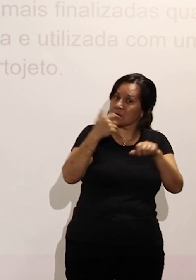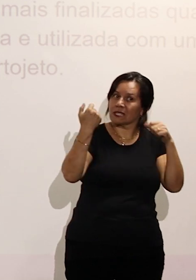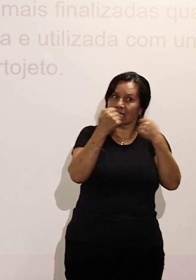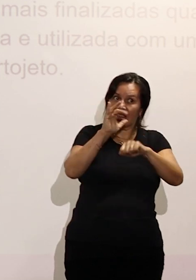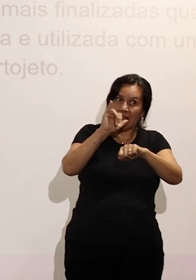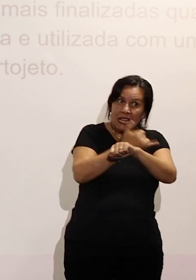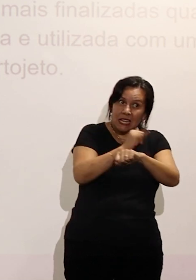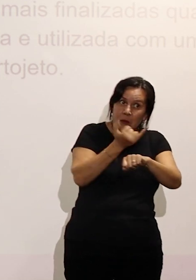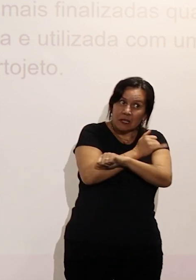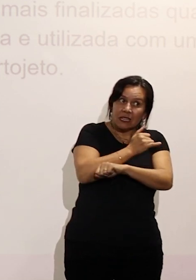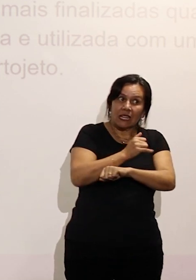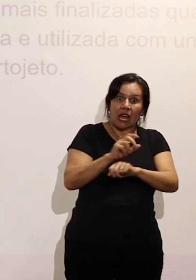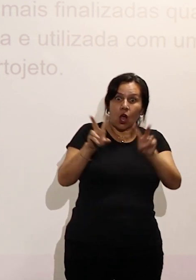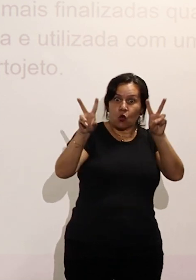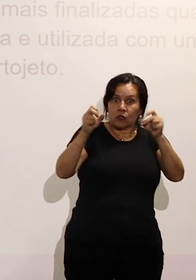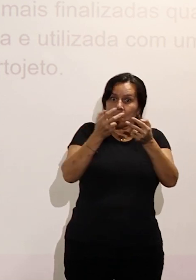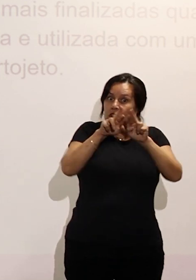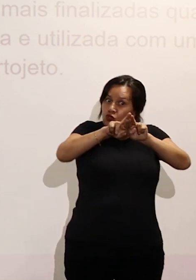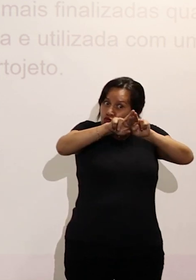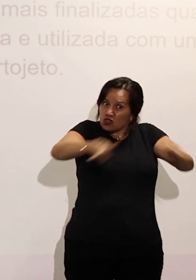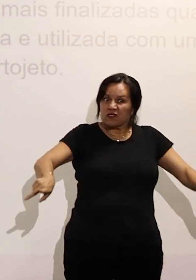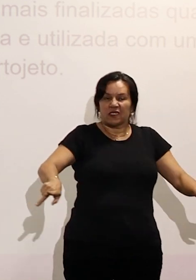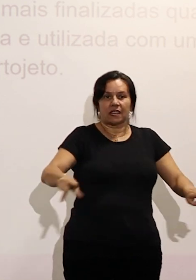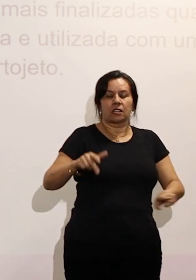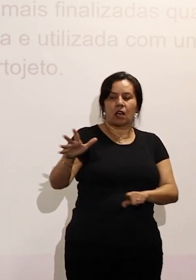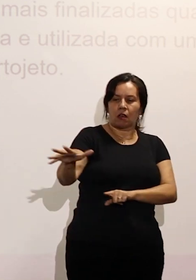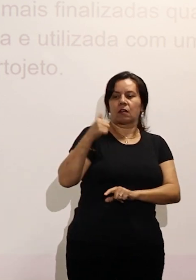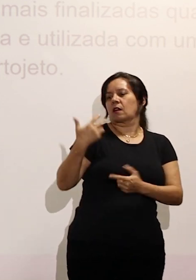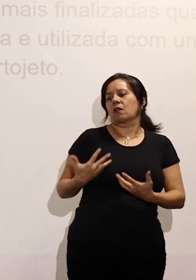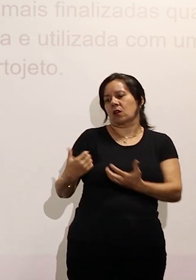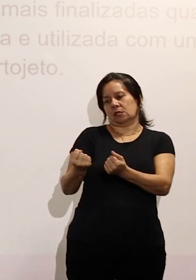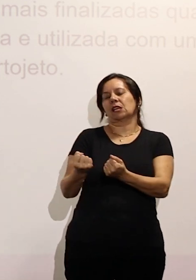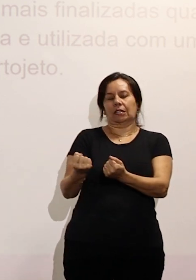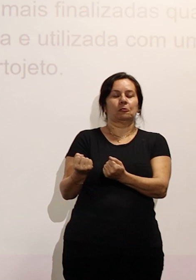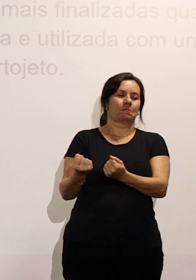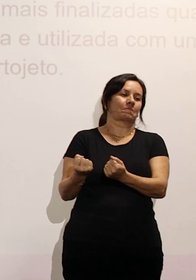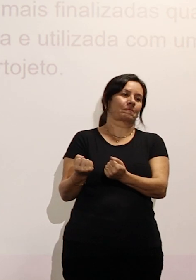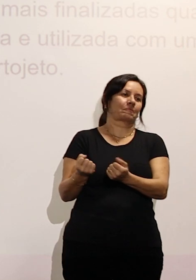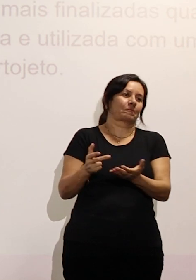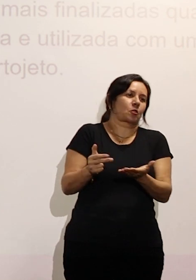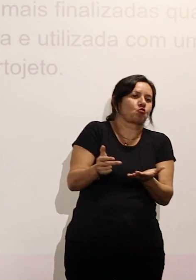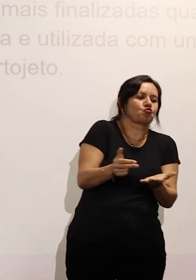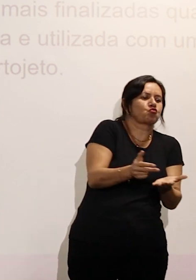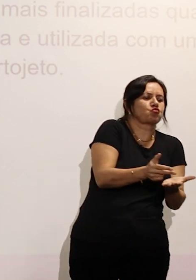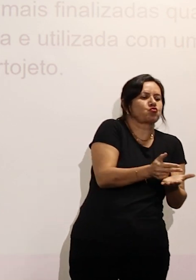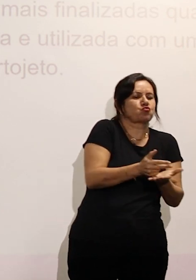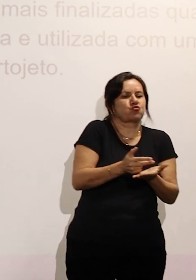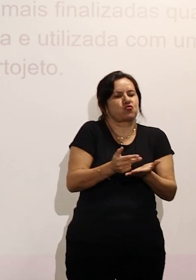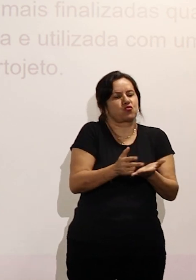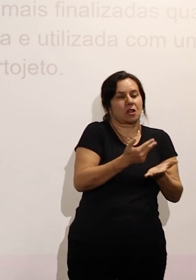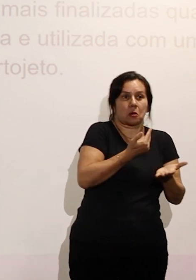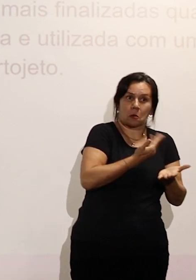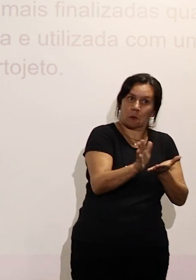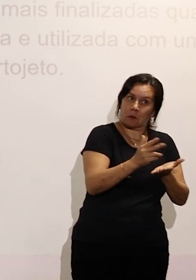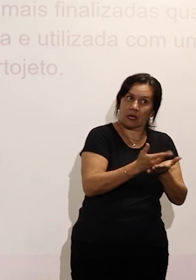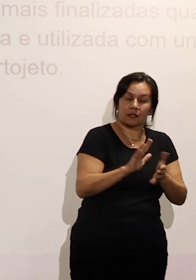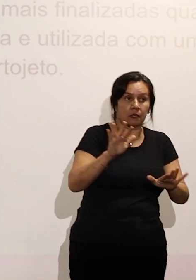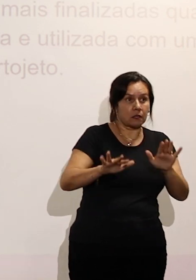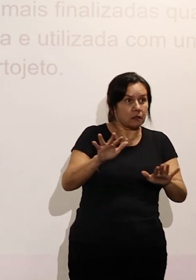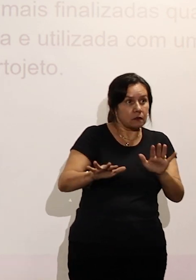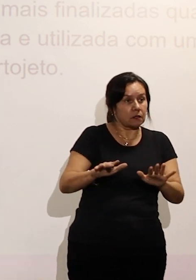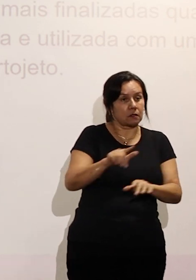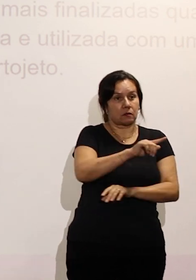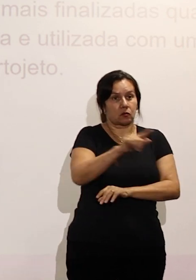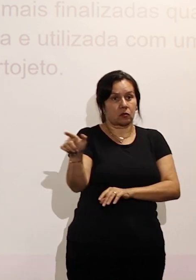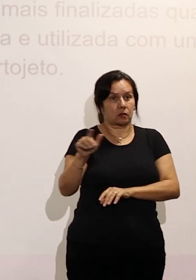pegar uma coisa completamente nova, completamente desconhecida e falar, vem cá, eu vou fazer isso sim. E, às vezes, justamente, assim,